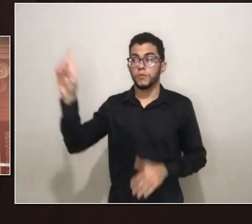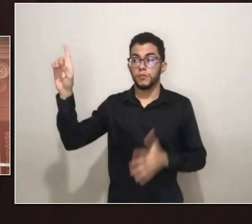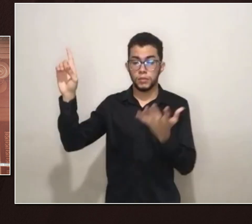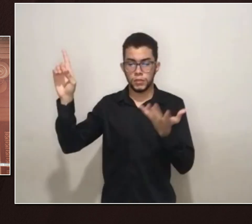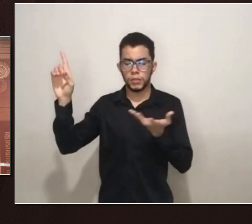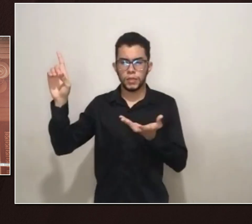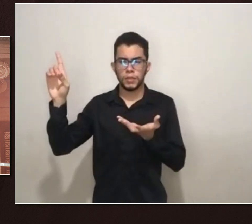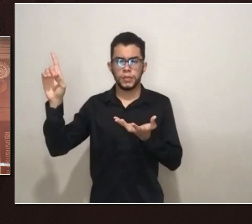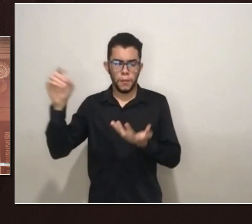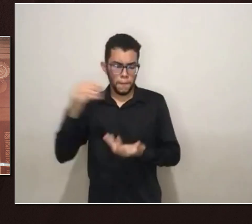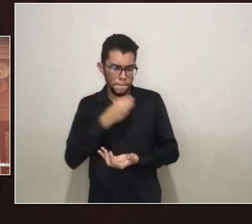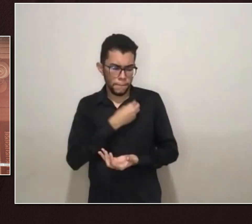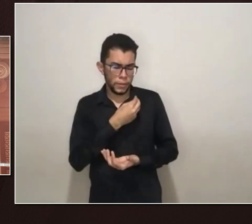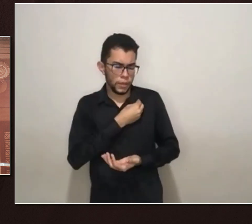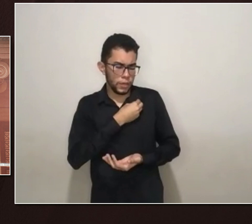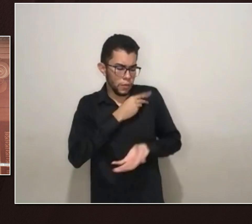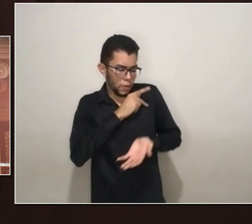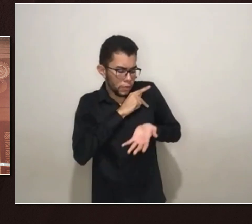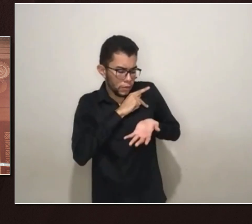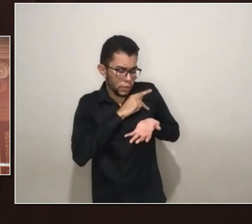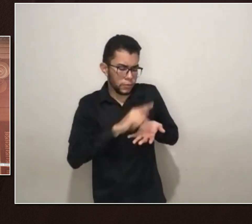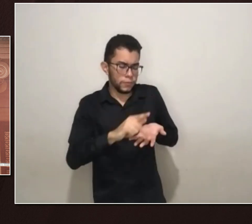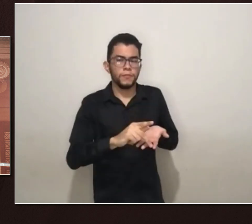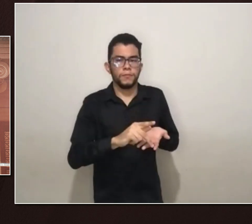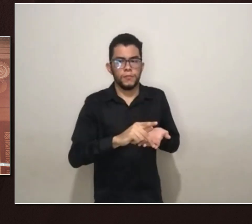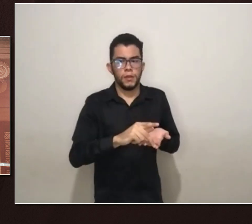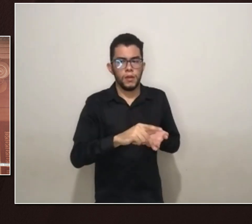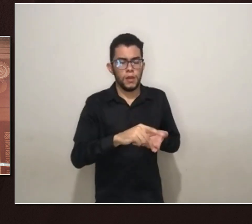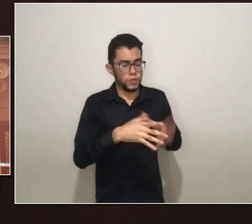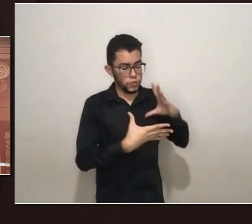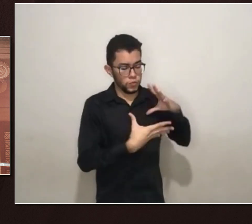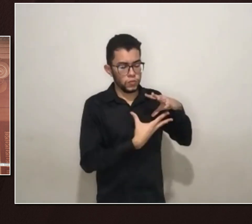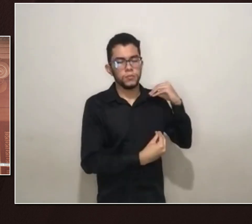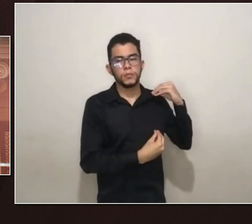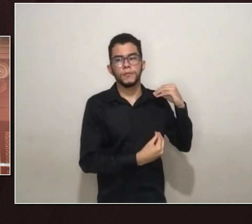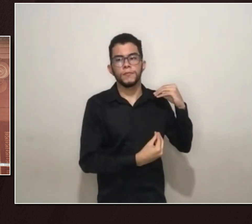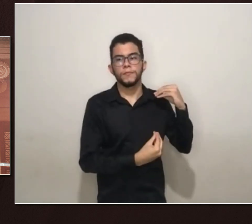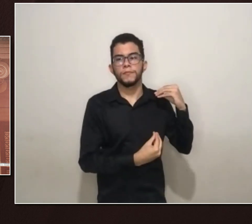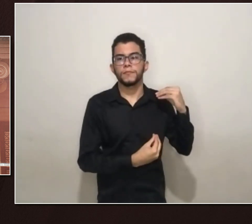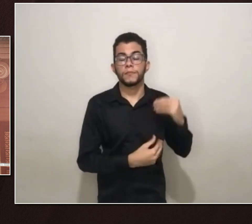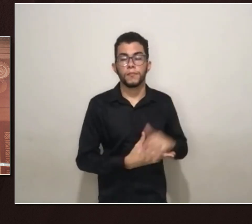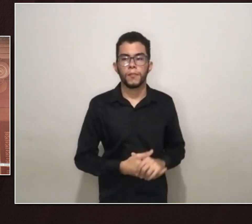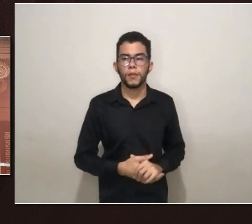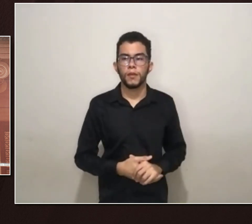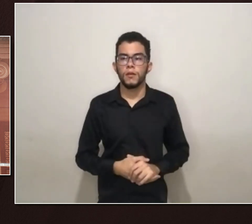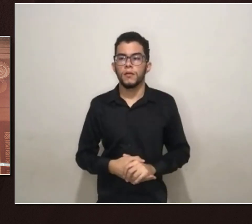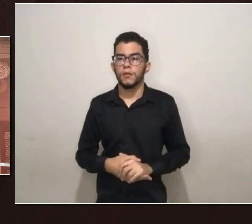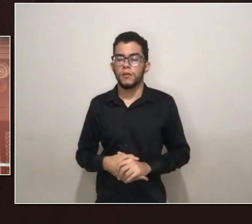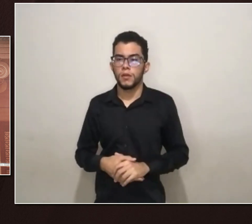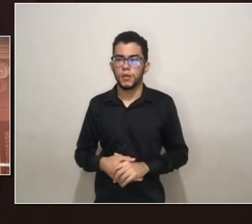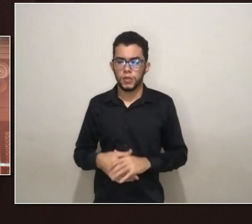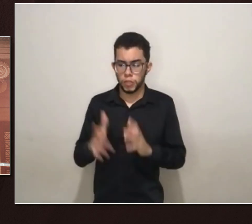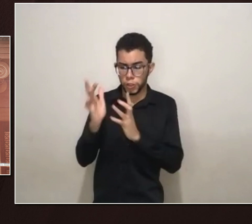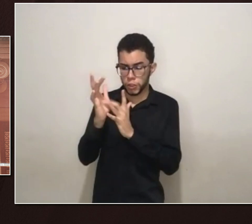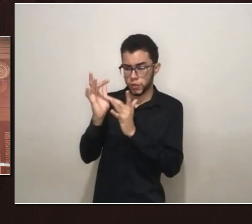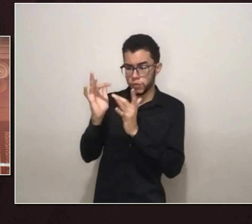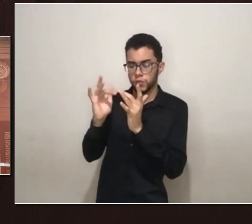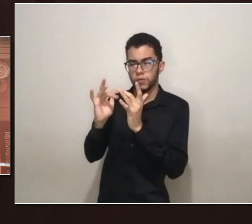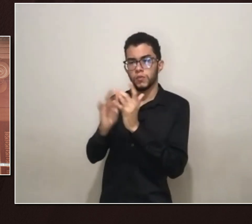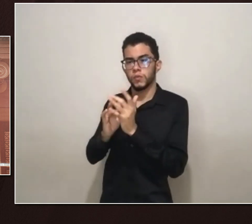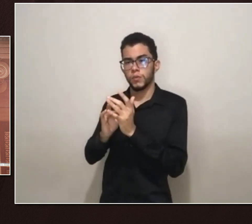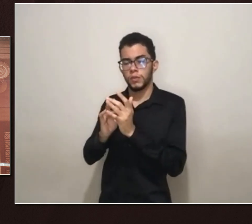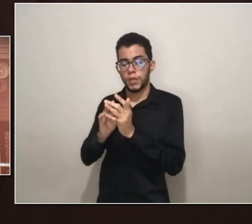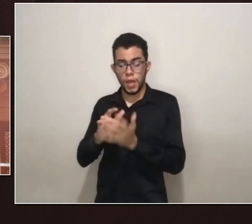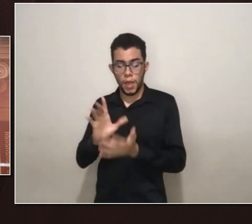igrejas, né? Então, esse sumo sacerdote, de um lado, ele vem com amor, mas, por outro lado, ele precisa, já